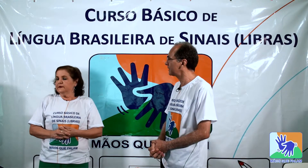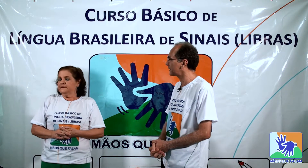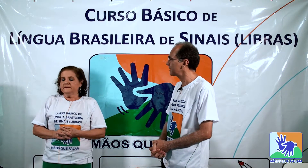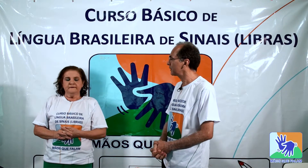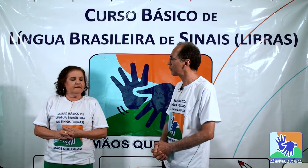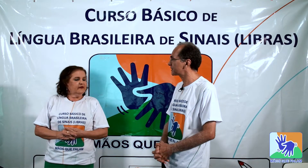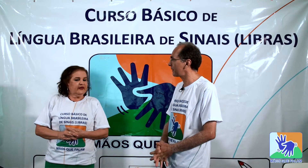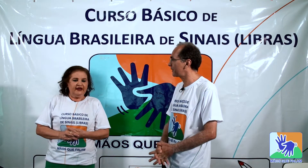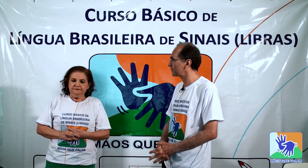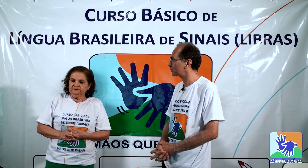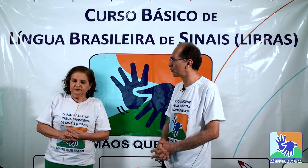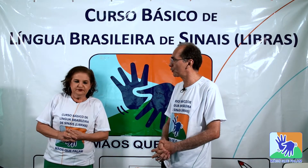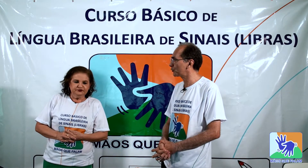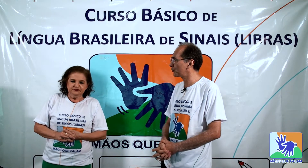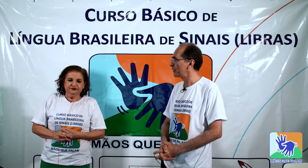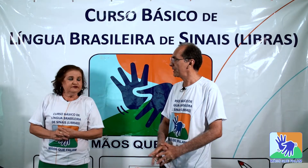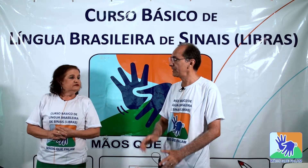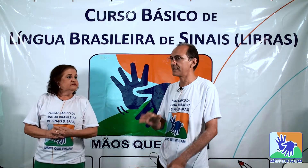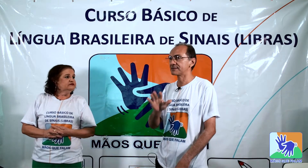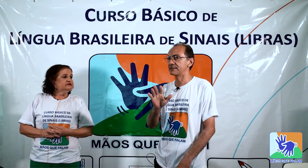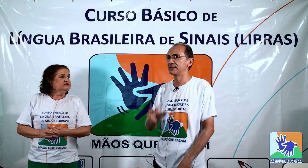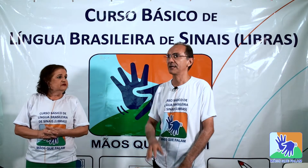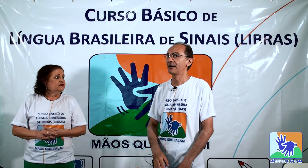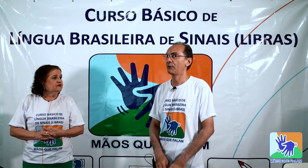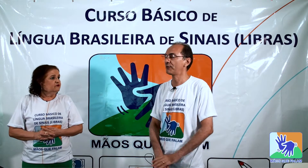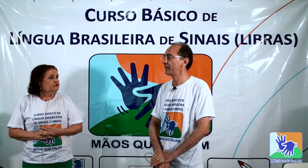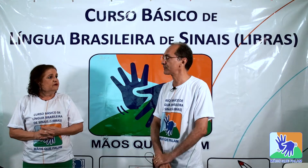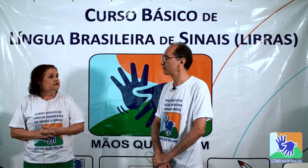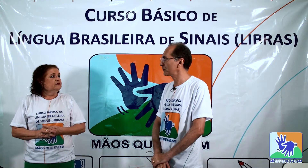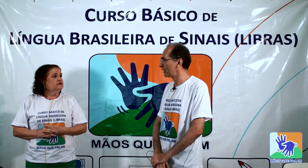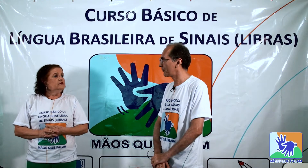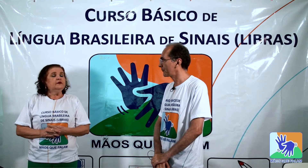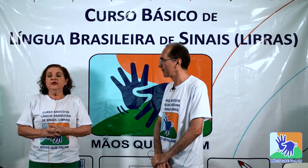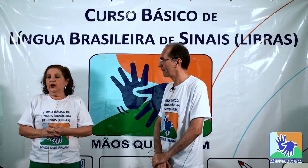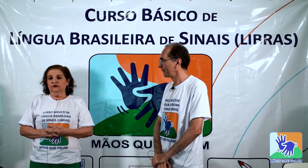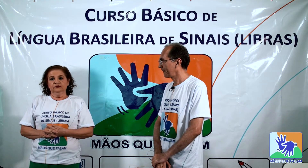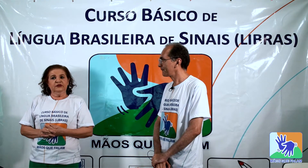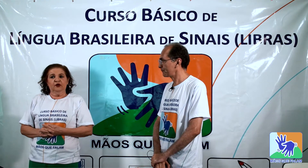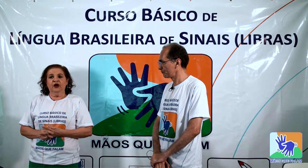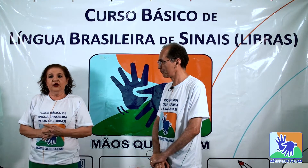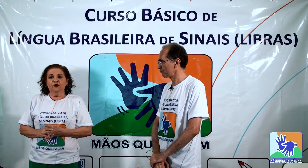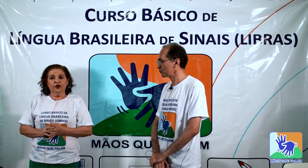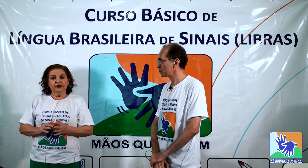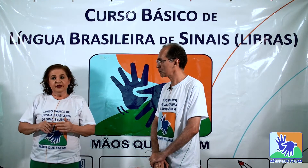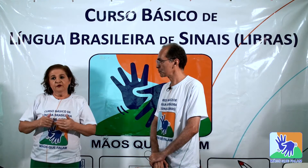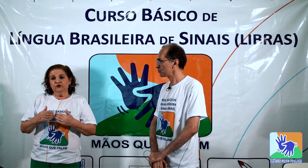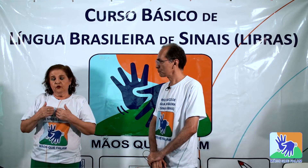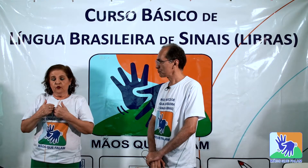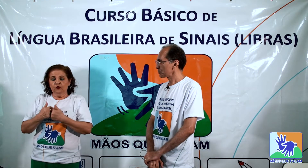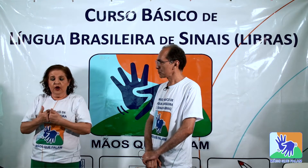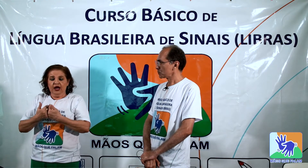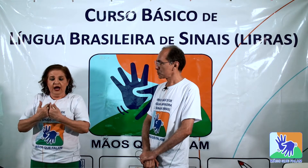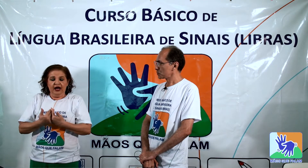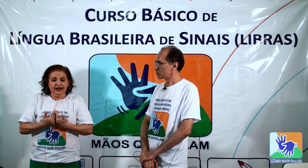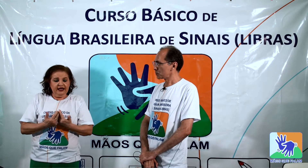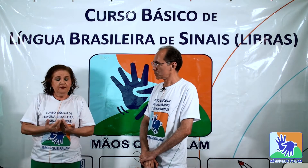Libra, sabendo todo esse alfabeto manual. Não. Agora a